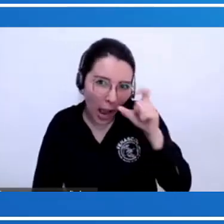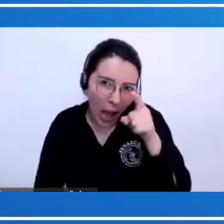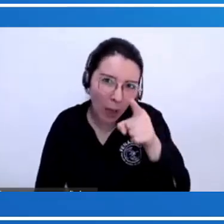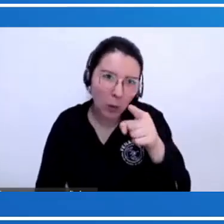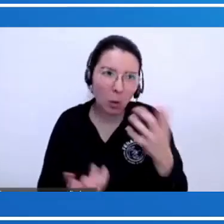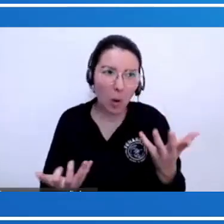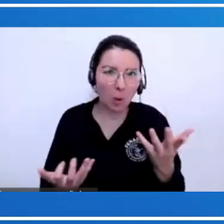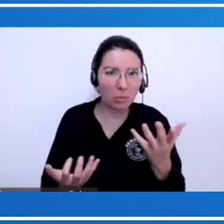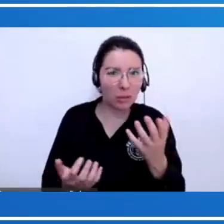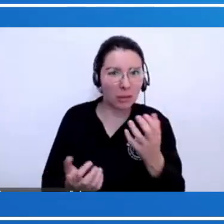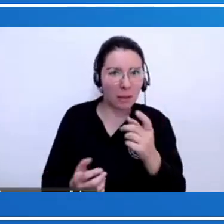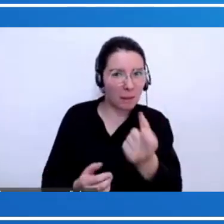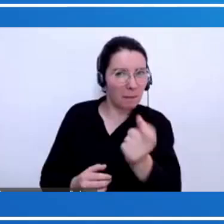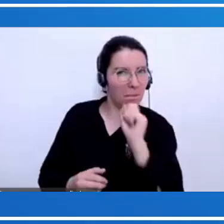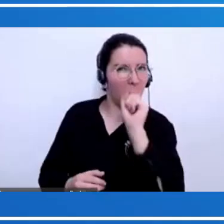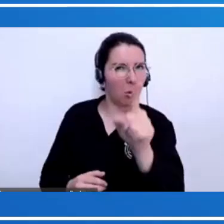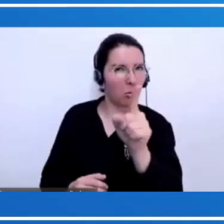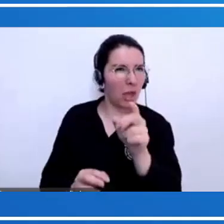inquietud.